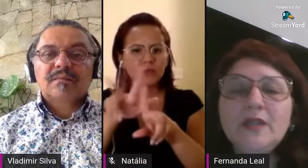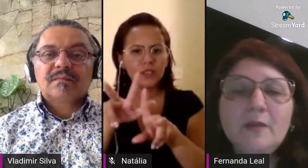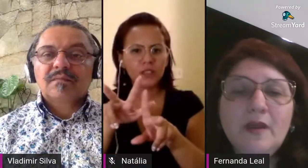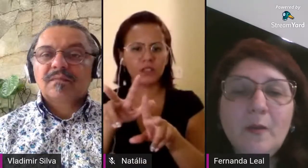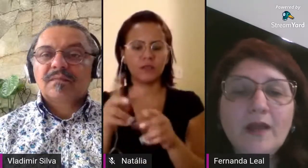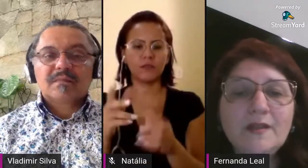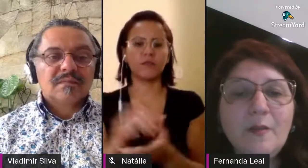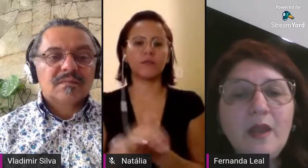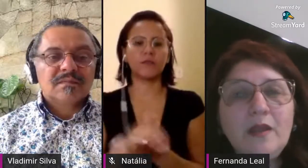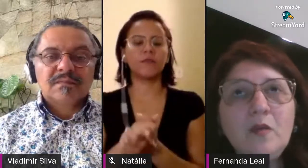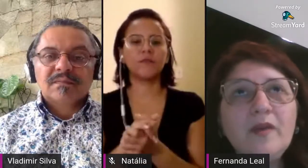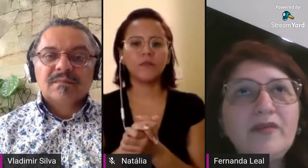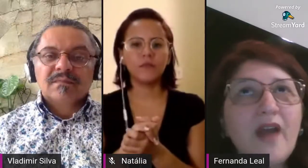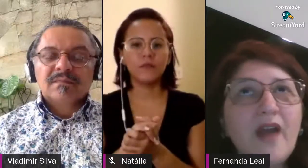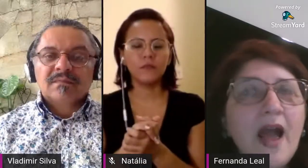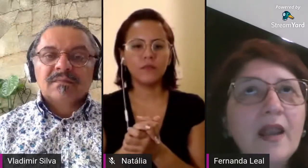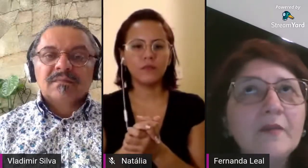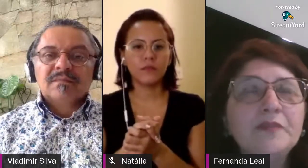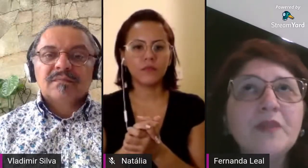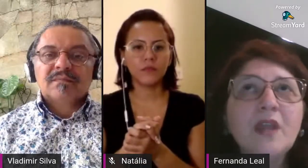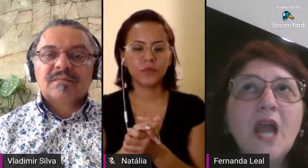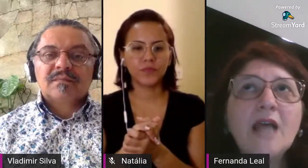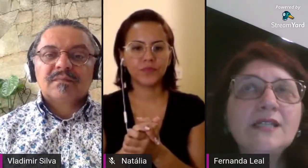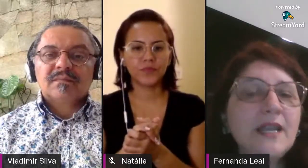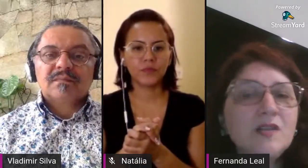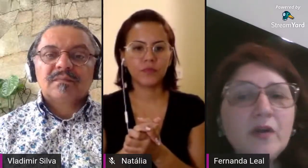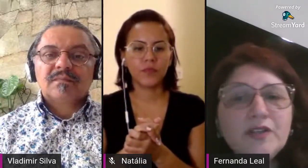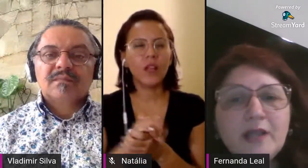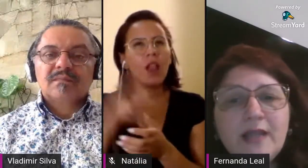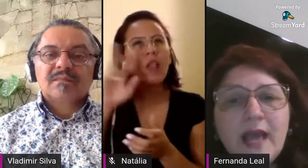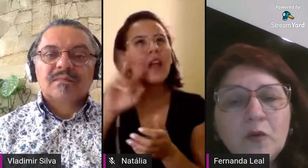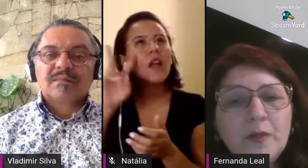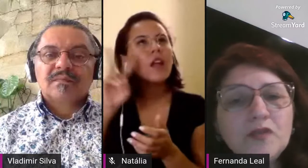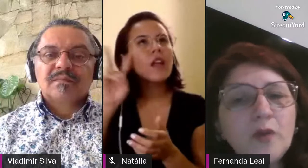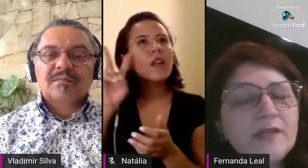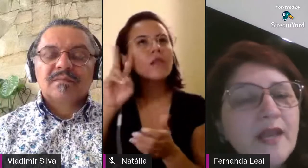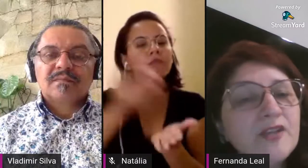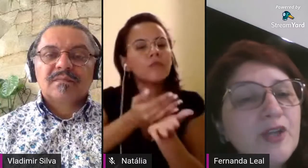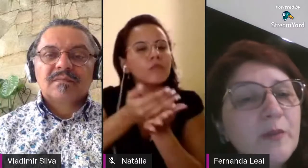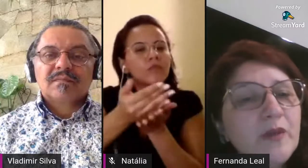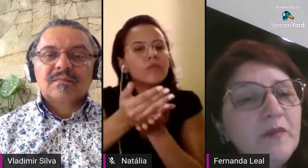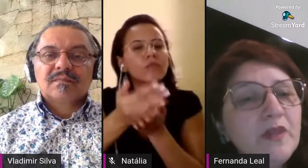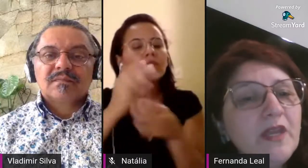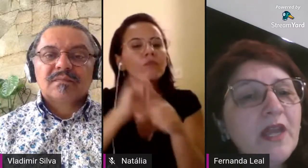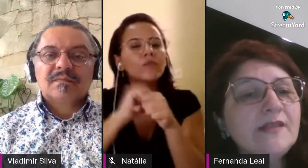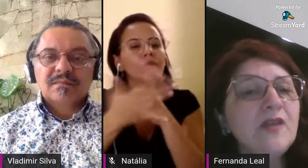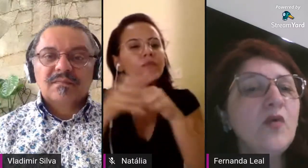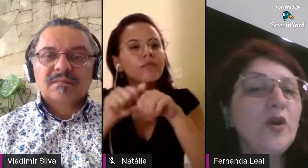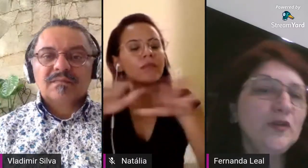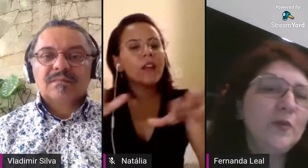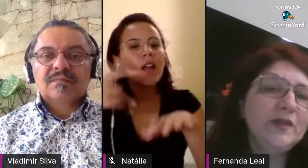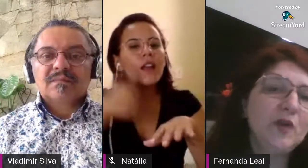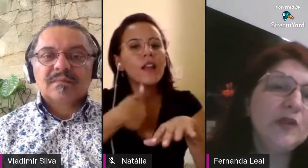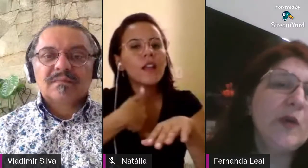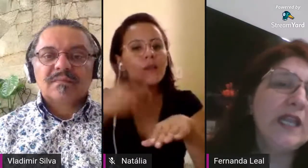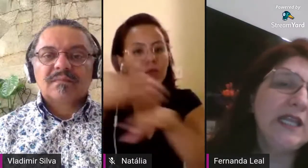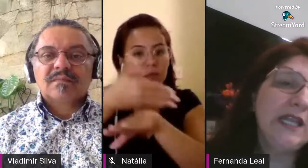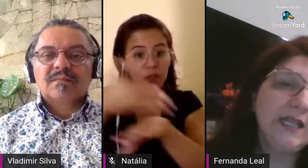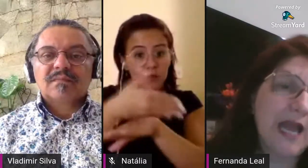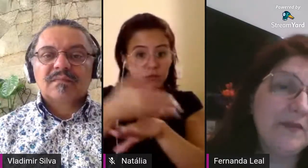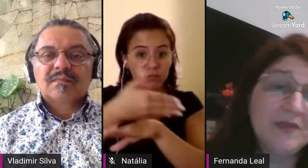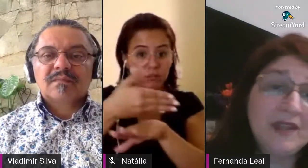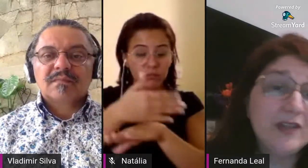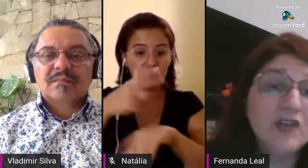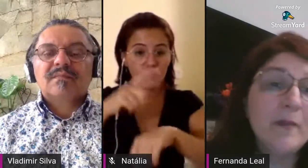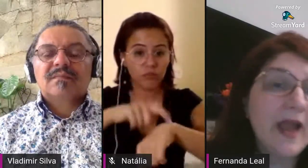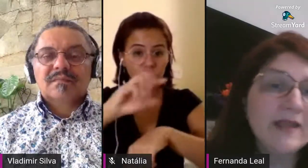início da pandemia, eu participei de uma fala às 15h com o pessoal de Sergipe, e às 17h com o pessoal de